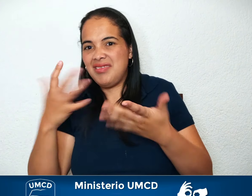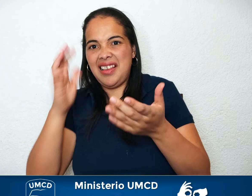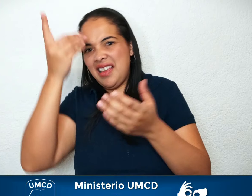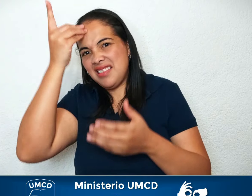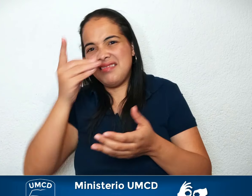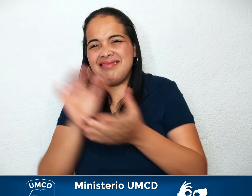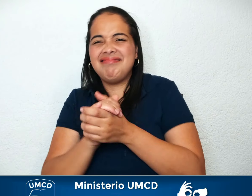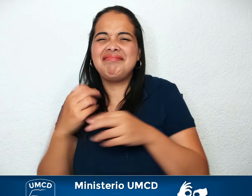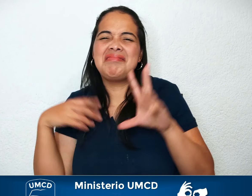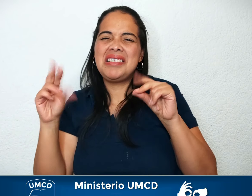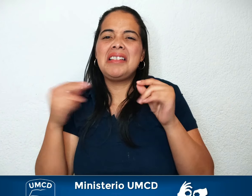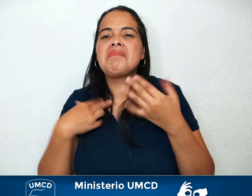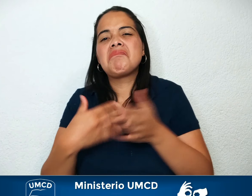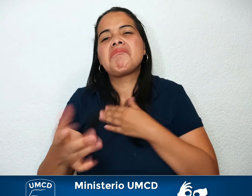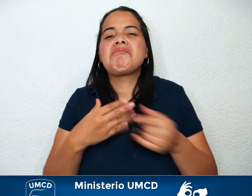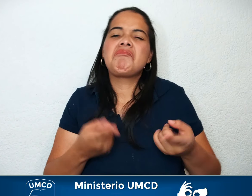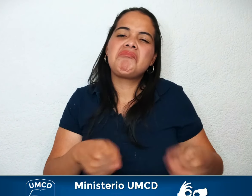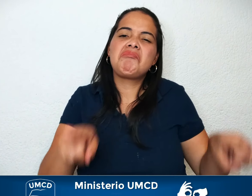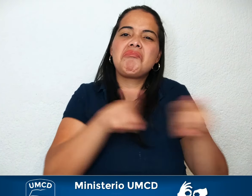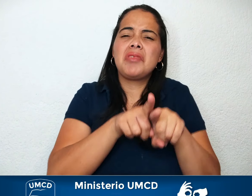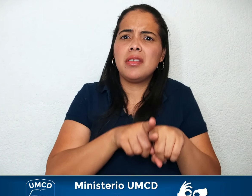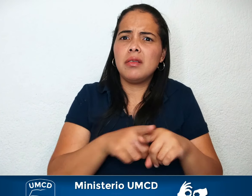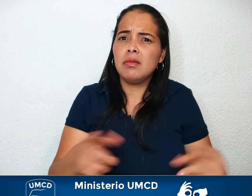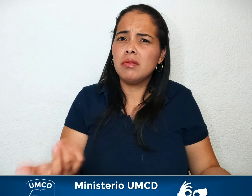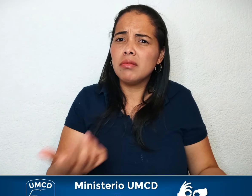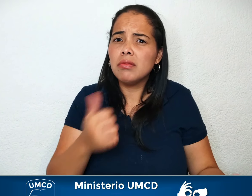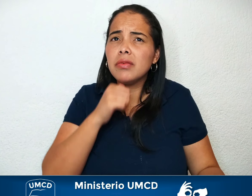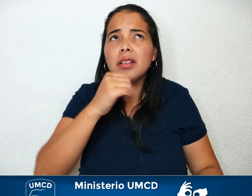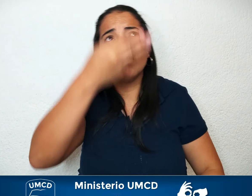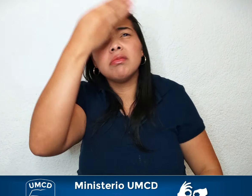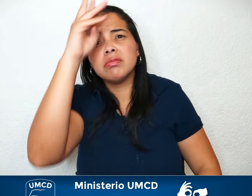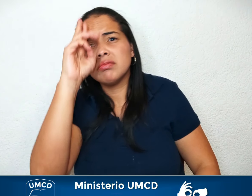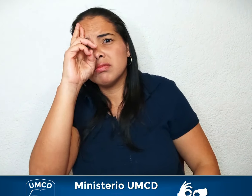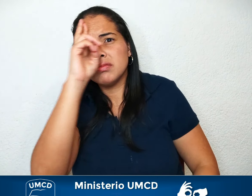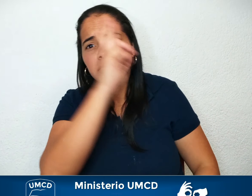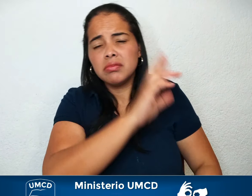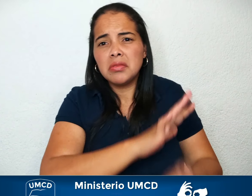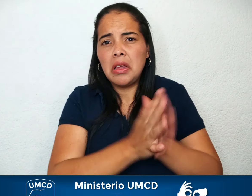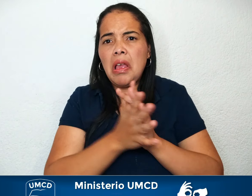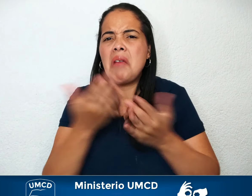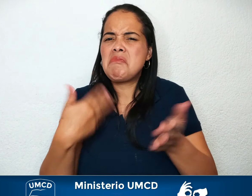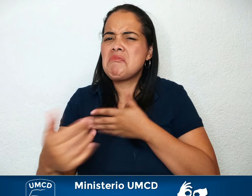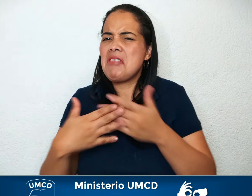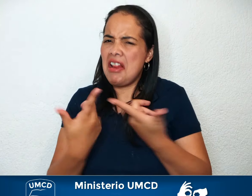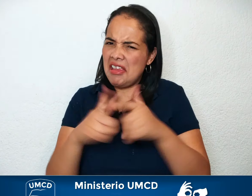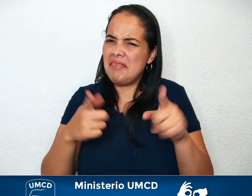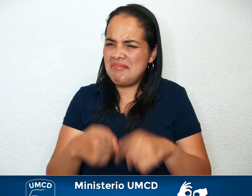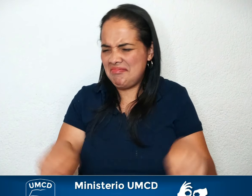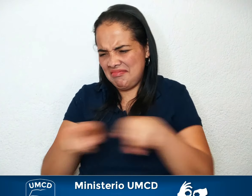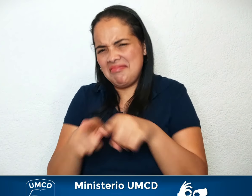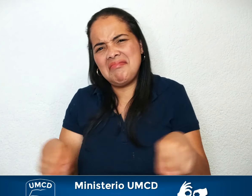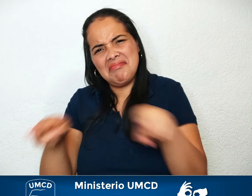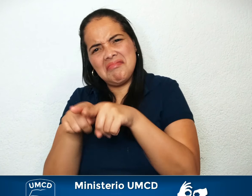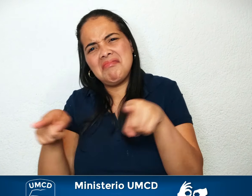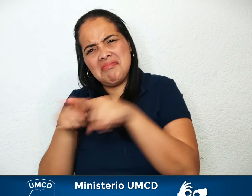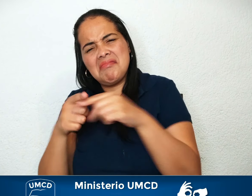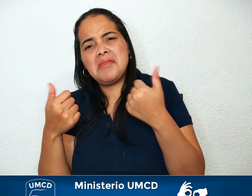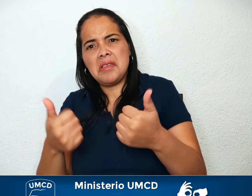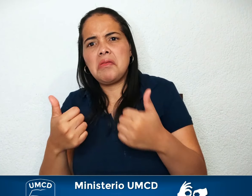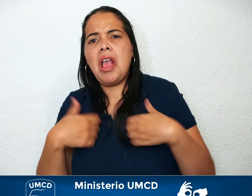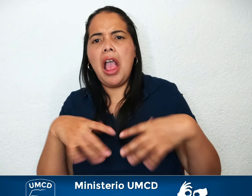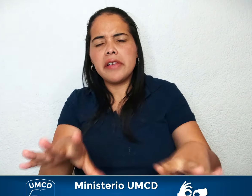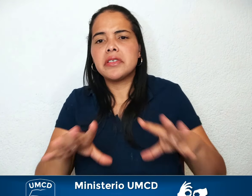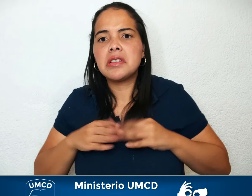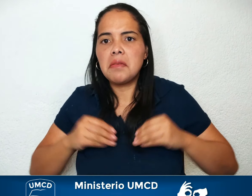de casarse y que están dentro de la iglesia. Y aún la manera como muchos de nosotros percibimos algunos